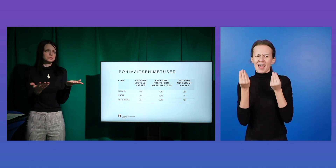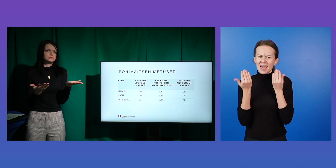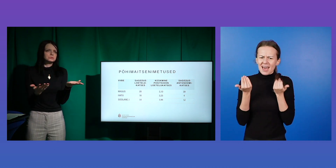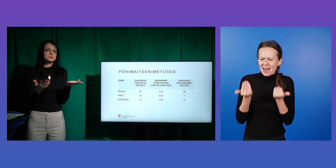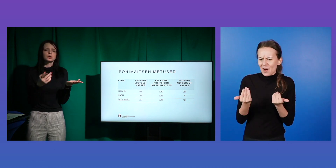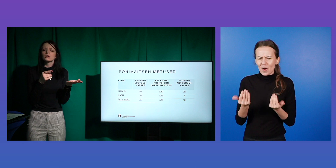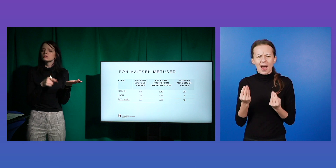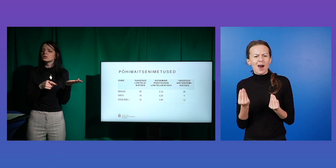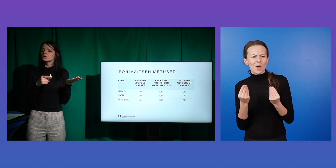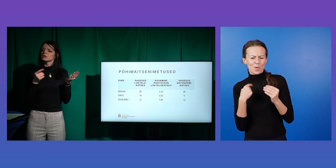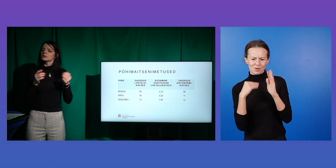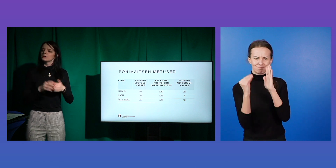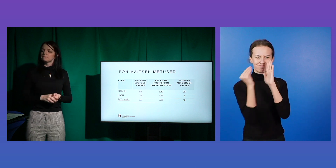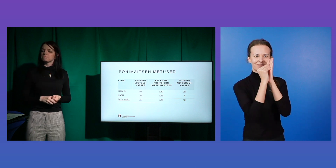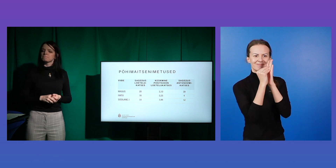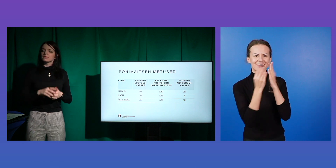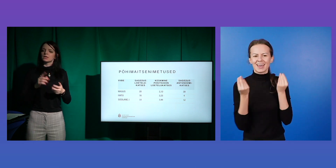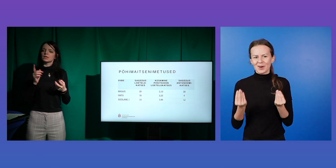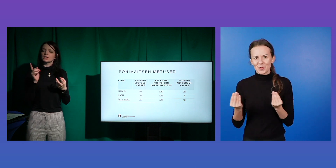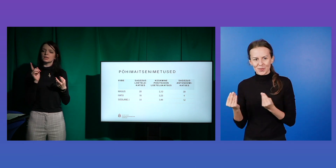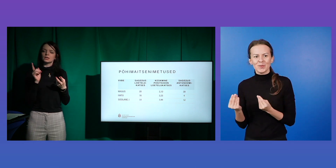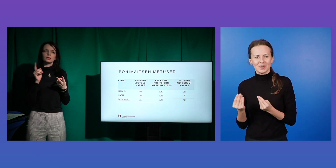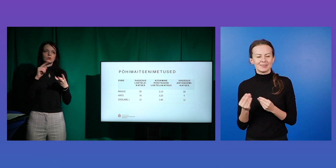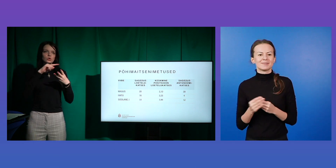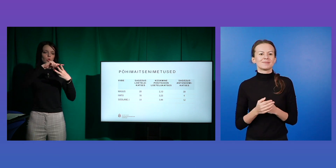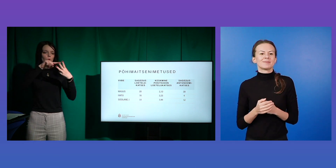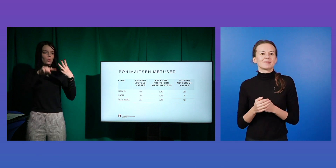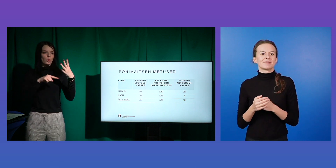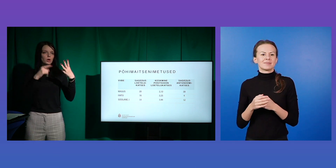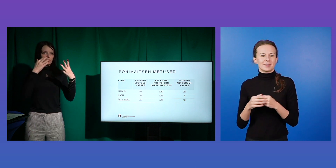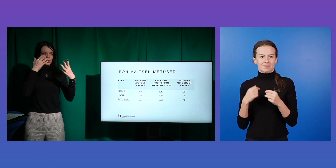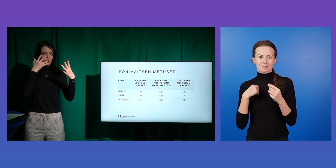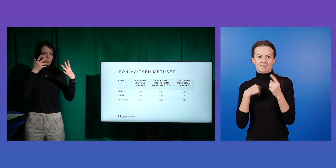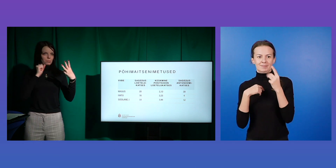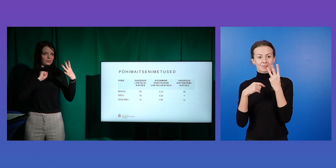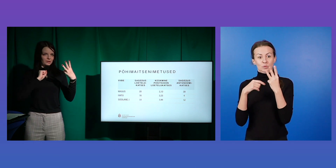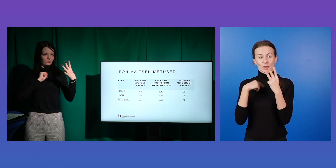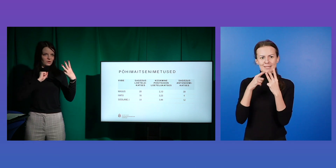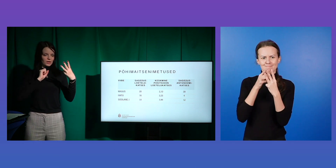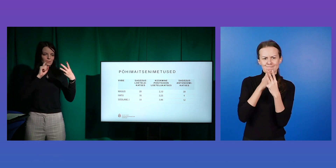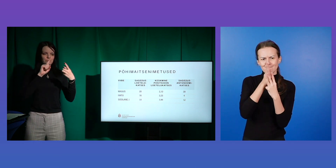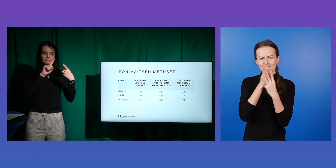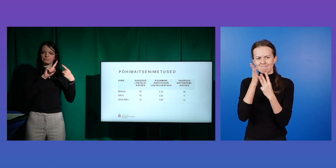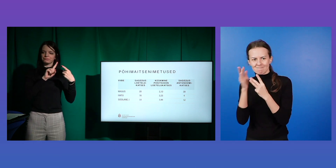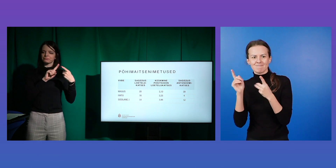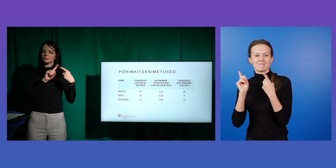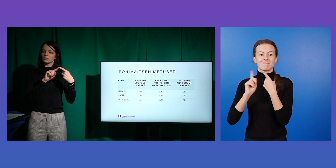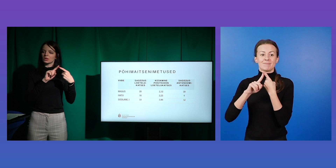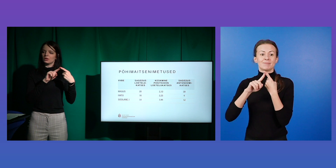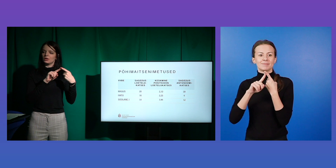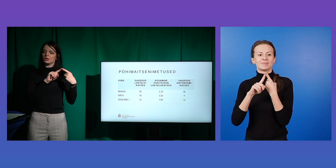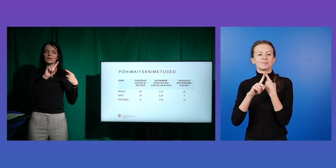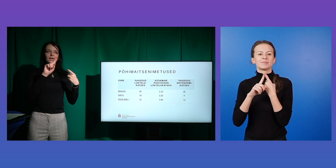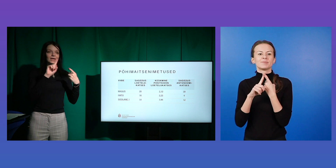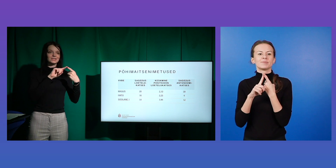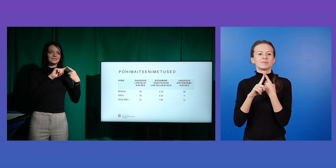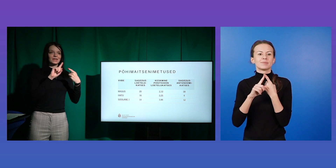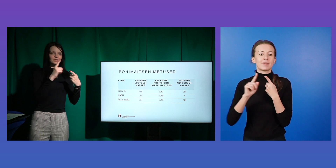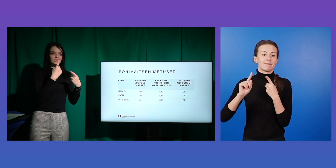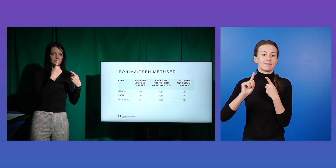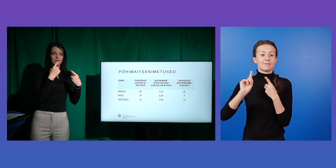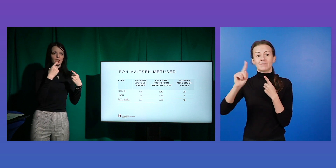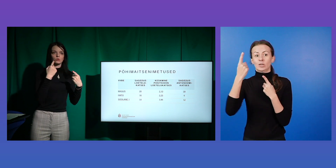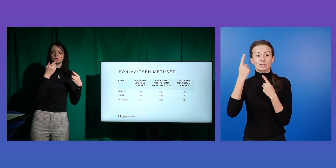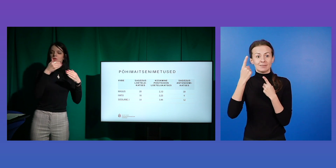Et kuidas ma sain selle nagu teada, et need just on. Sain välja nüüd 3 erinevat